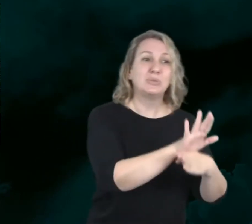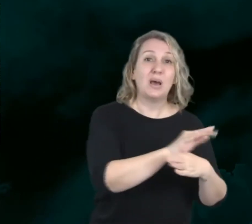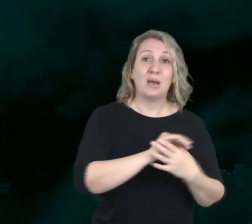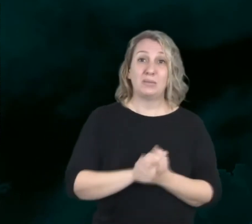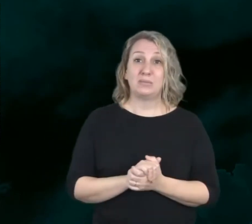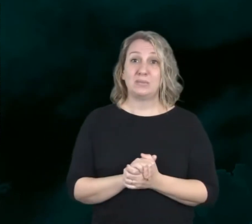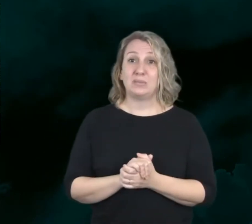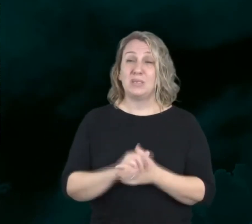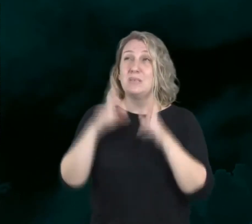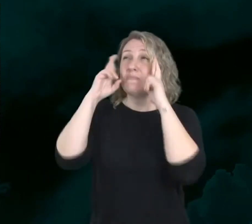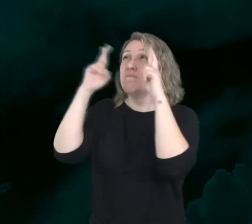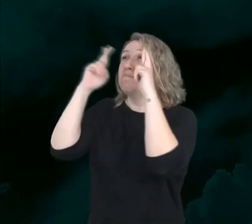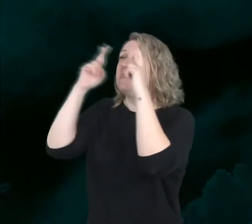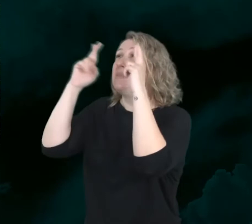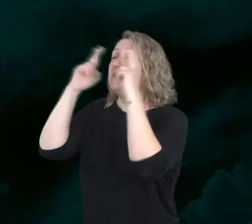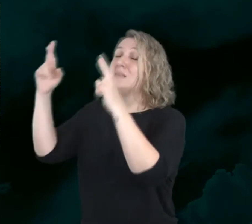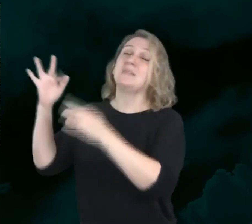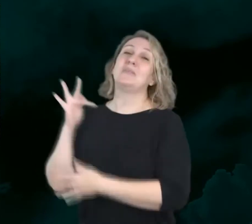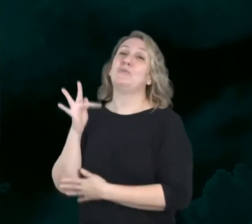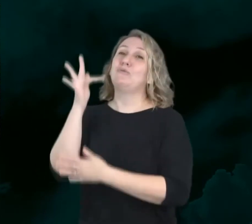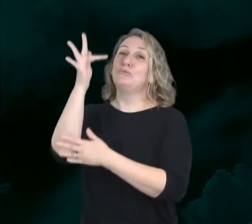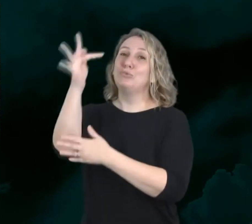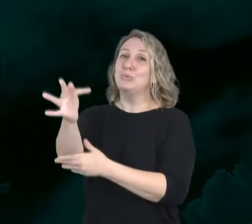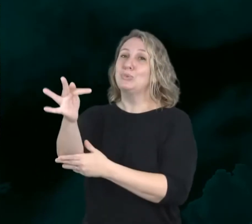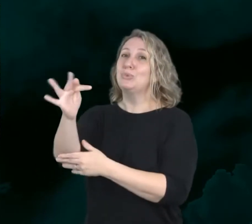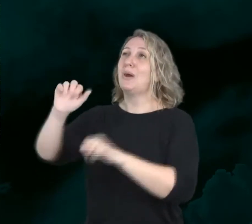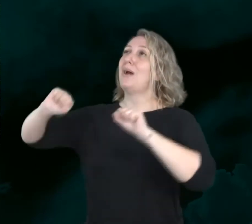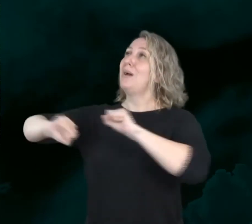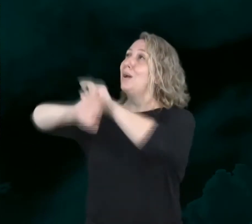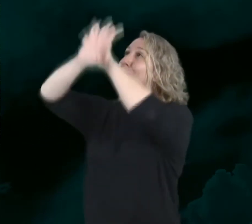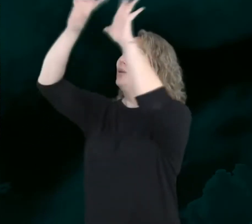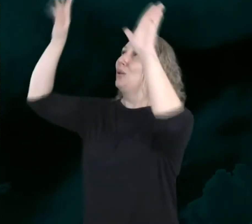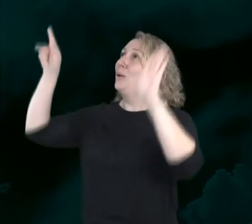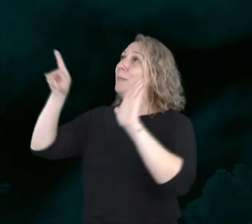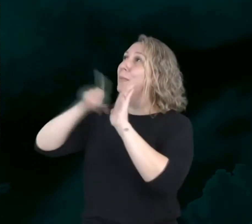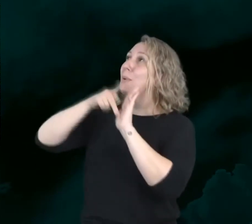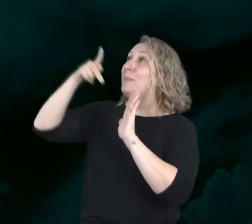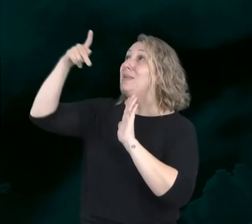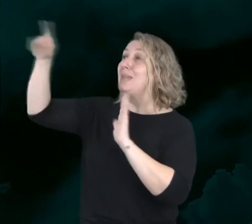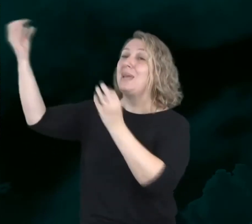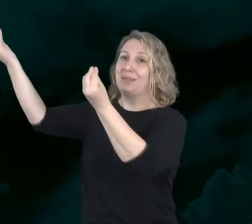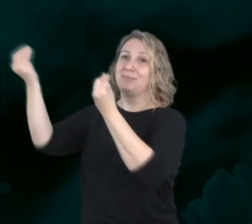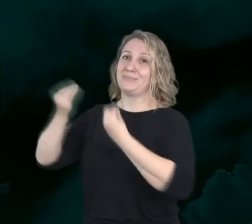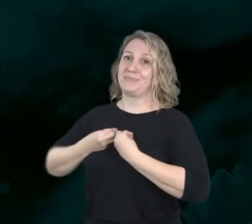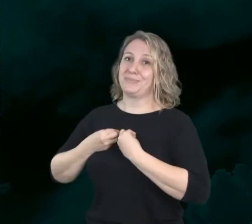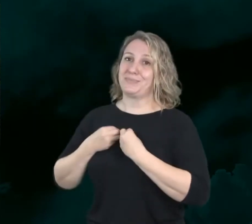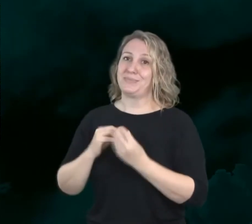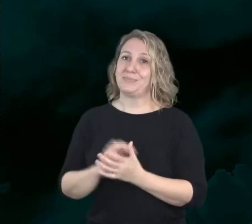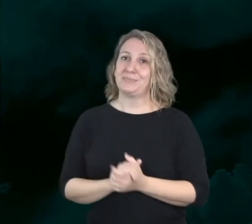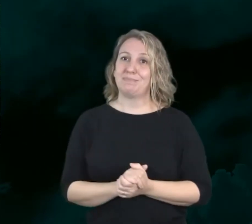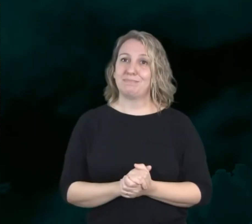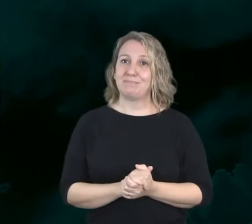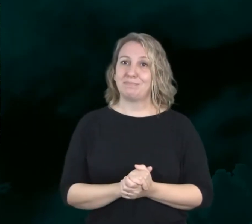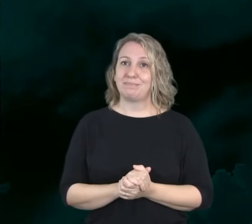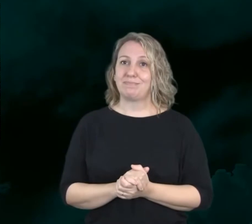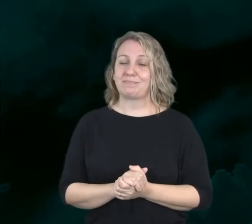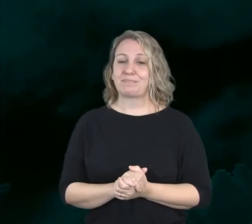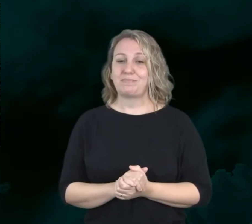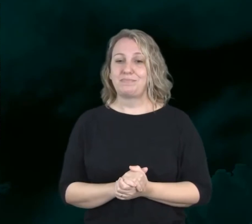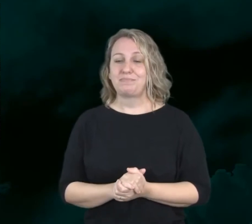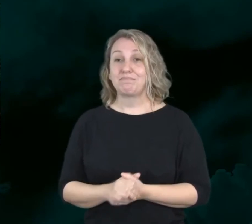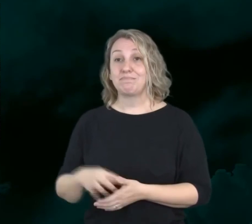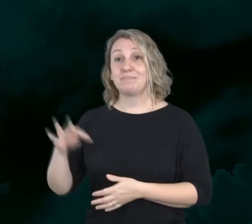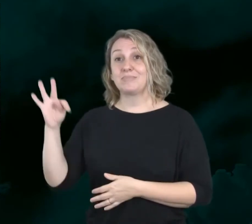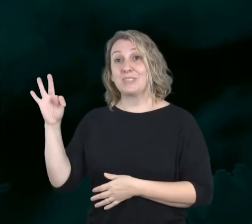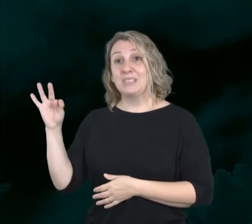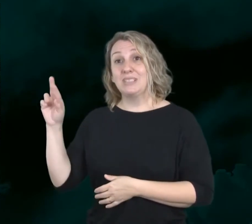de Deus. E essas tribulações vão ajudar você. Essas tribulações, sabe por quê? A tribulação produz o quê? A